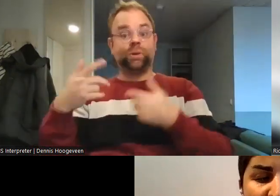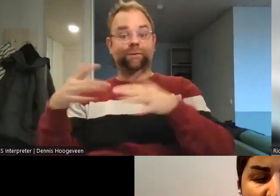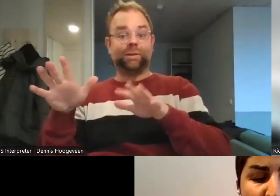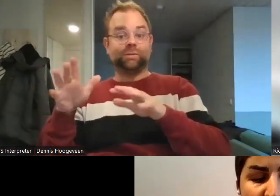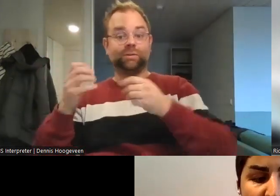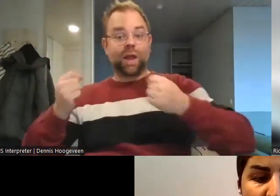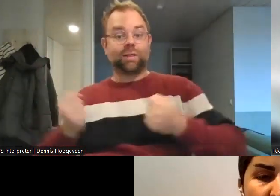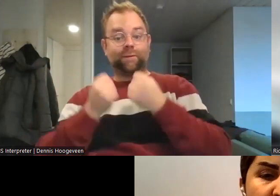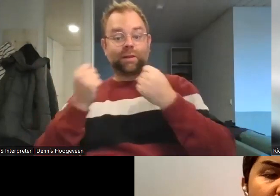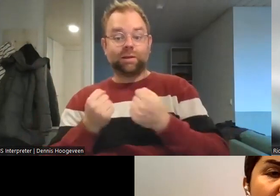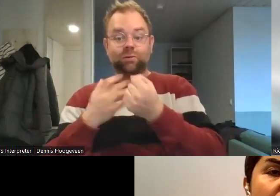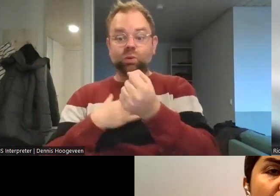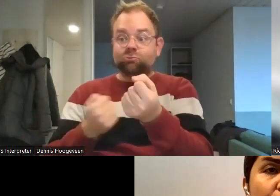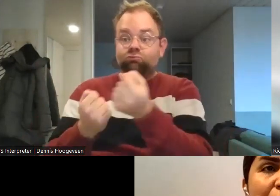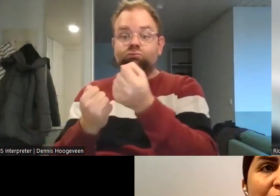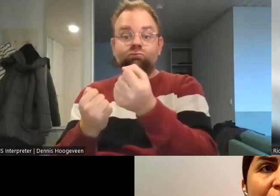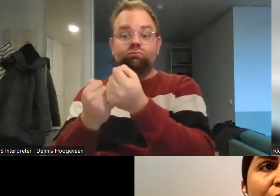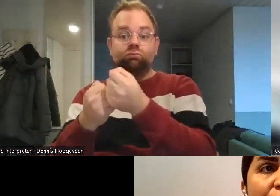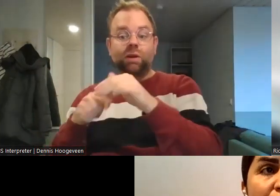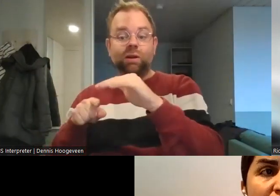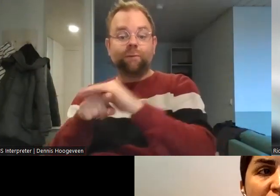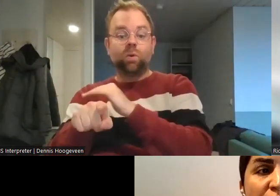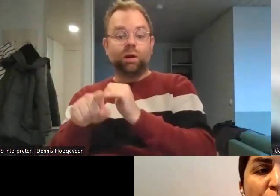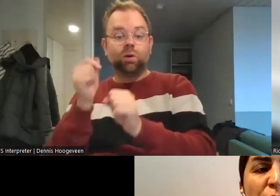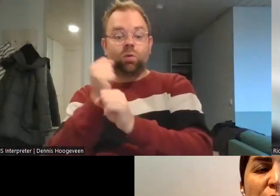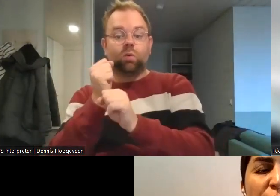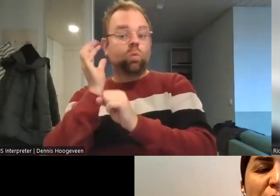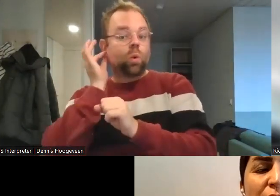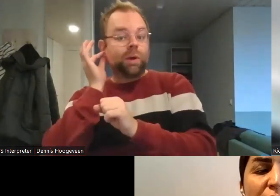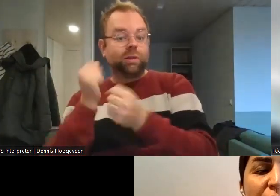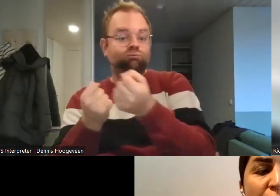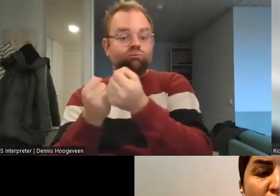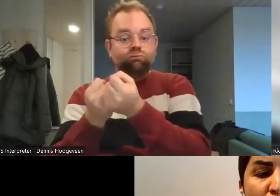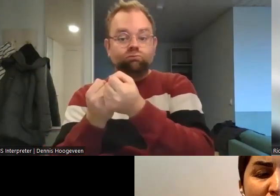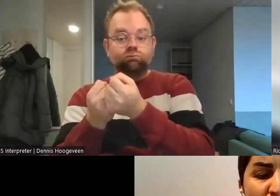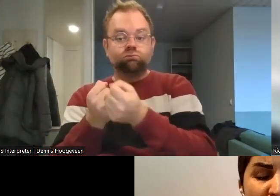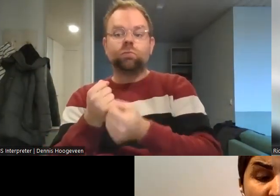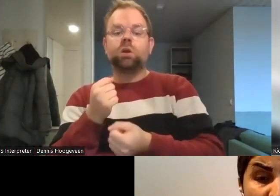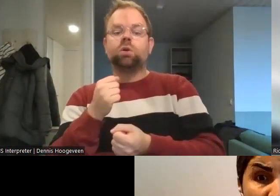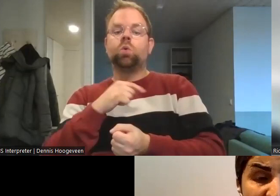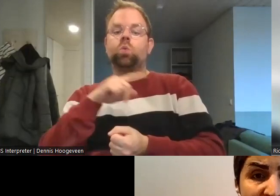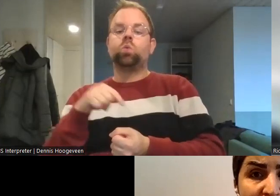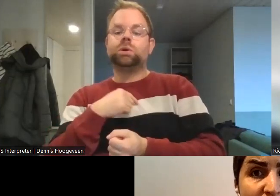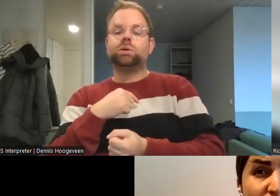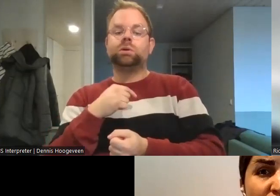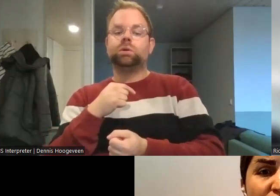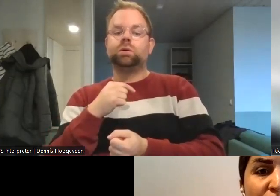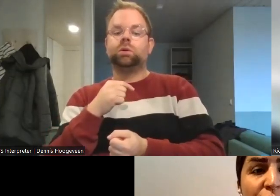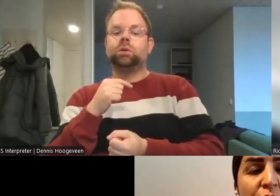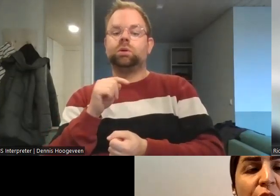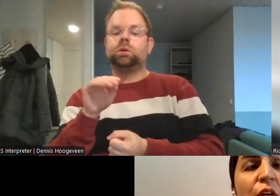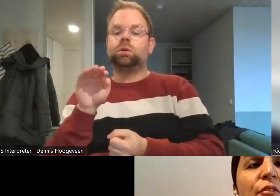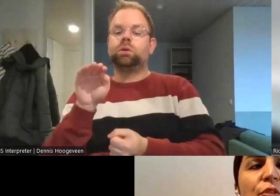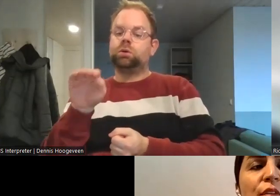et accessibles aux femmes handicapées. En même temps, beaucoup d'activités sur le